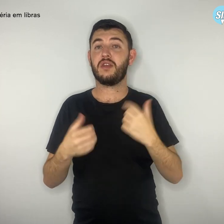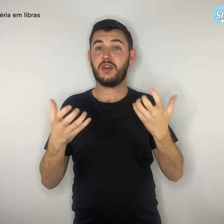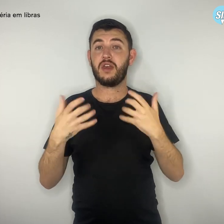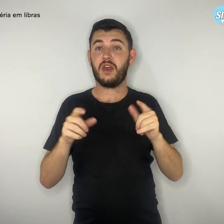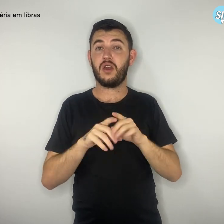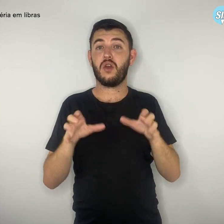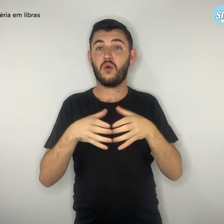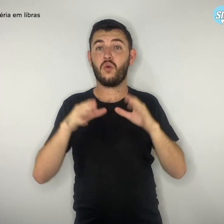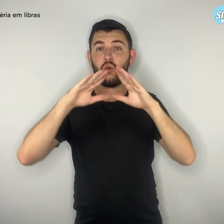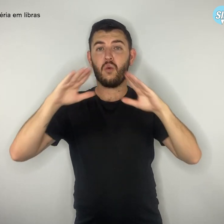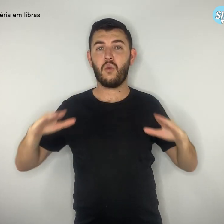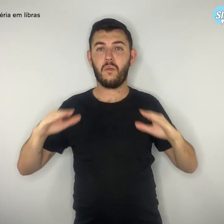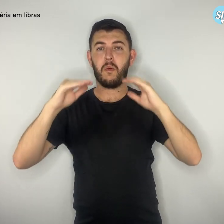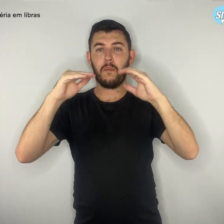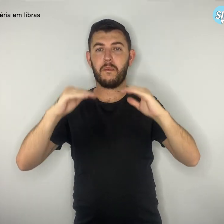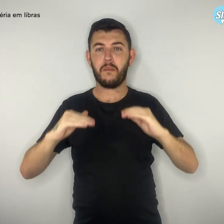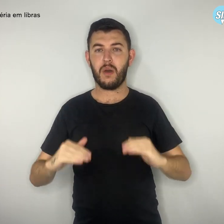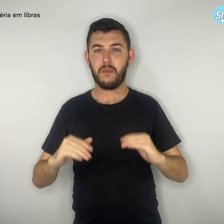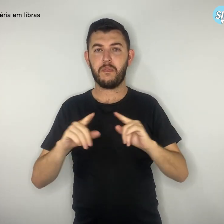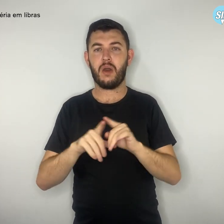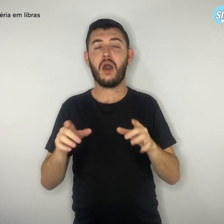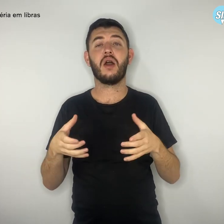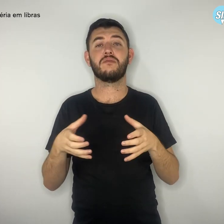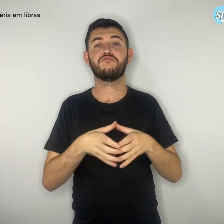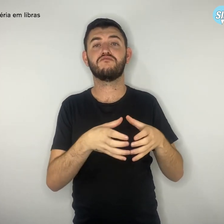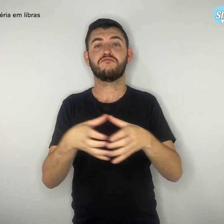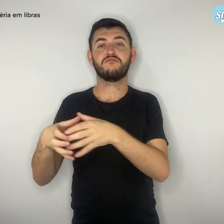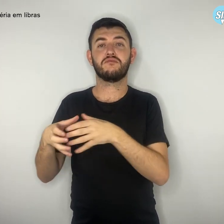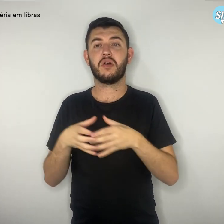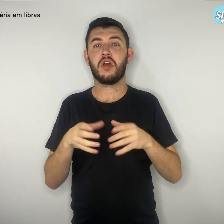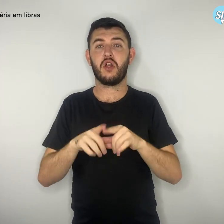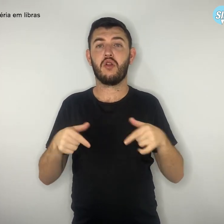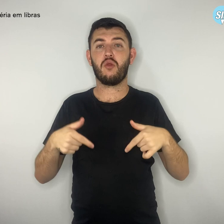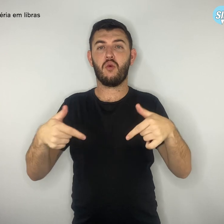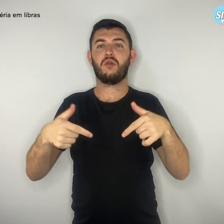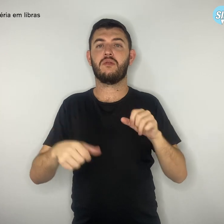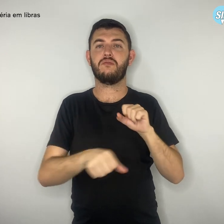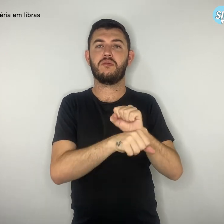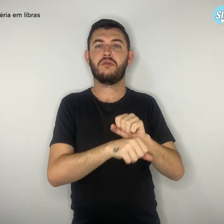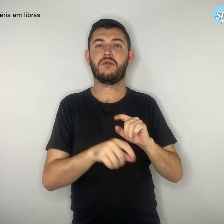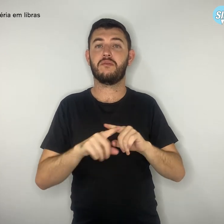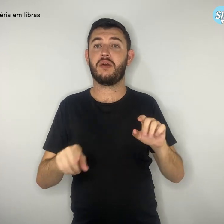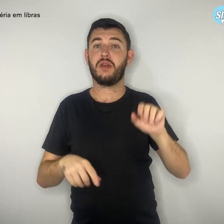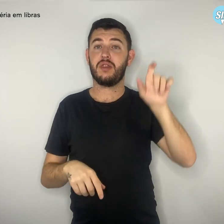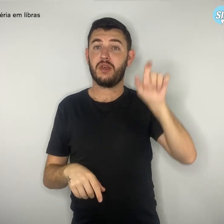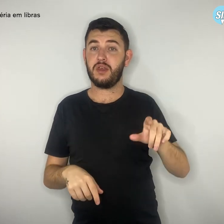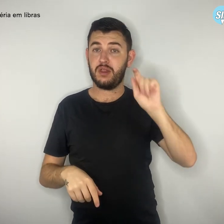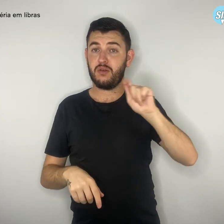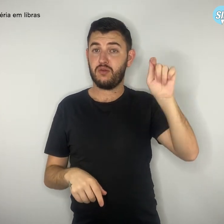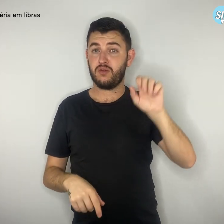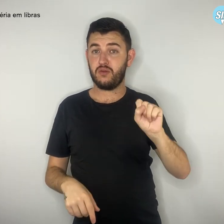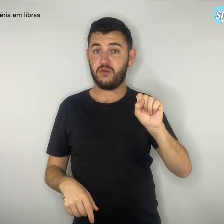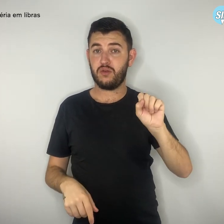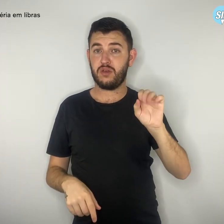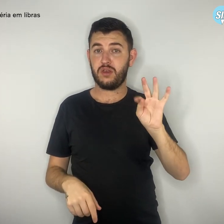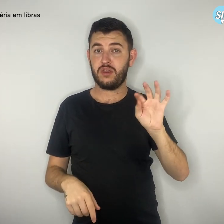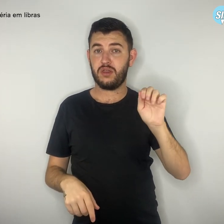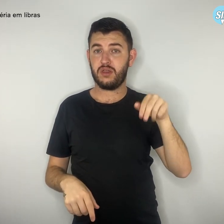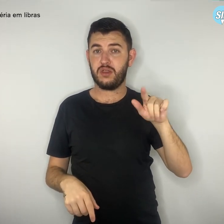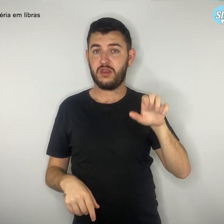a importância da luta de classes. Stanley prossegue, cirúrgico. O sindicato é